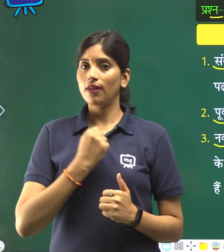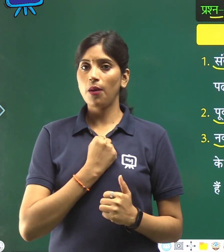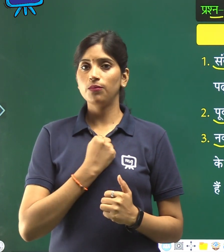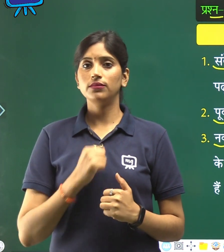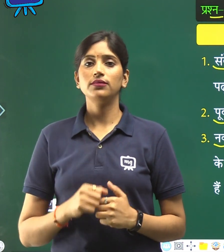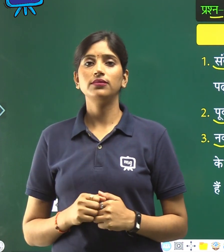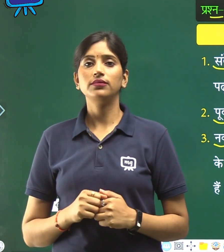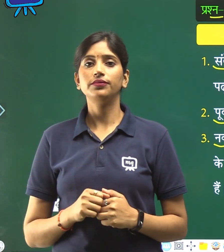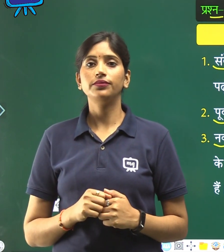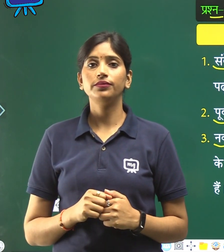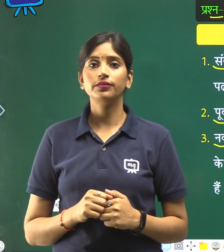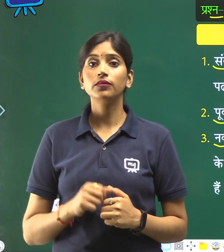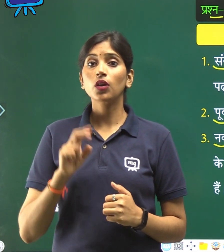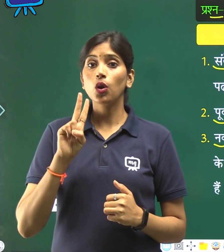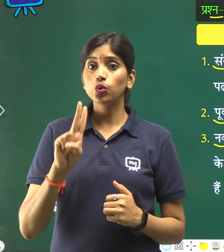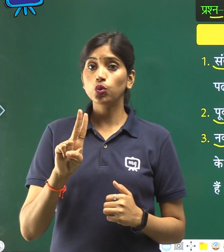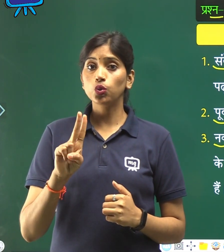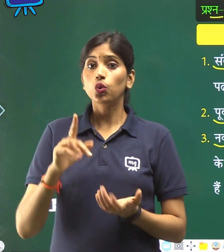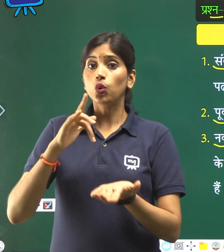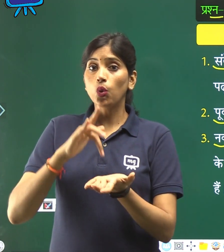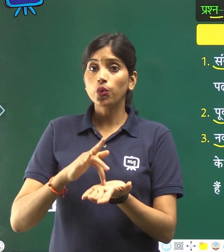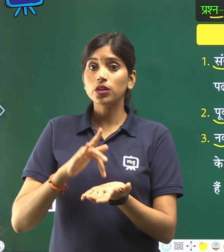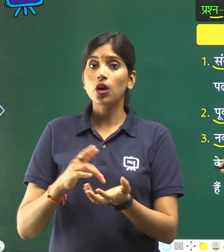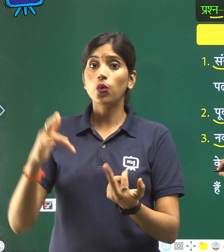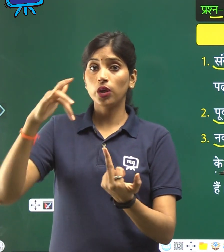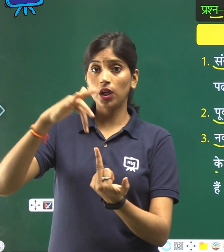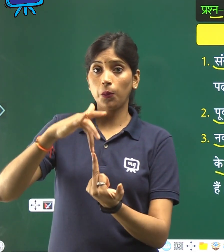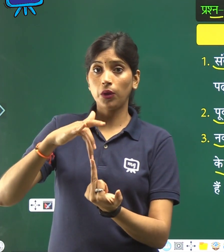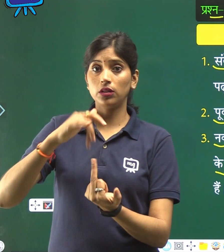हम दो स्थानों के मध्य